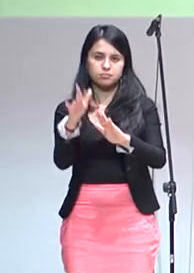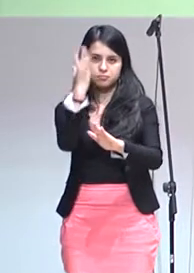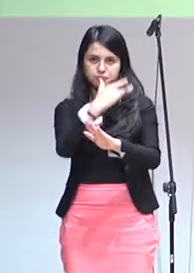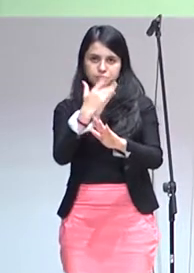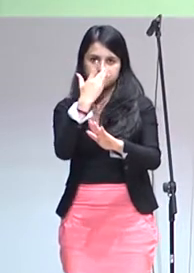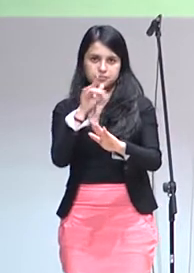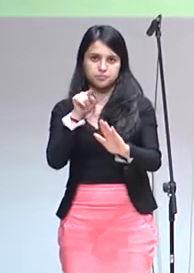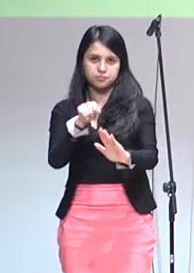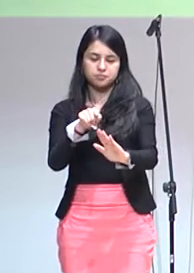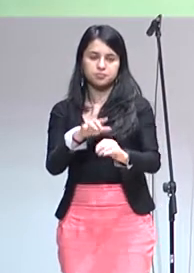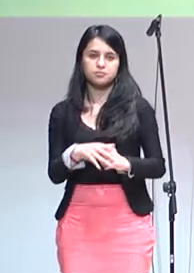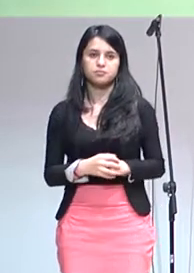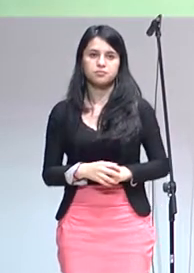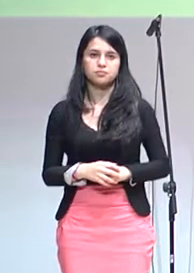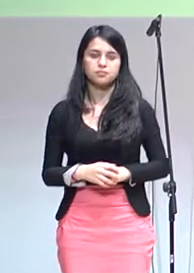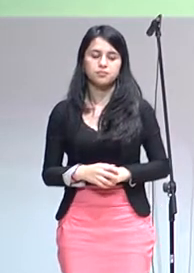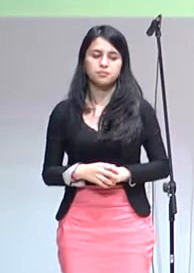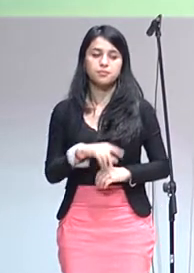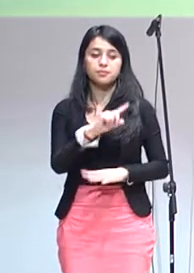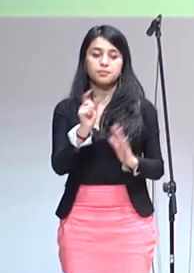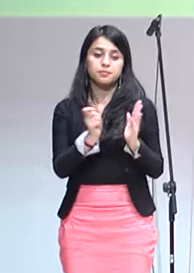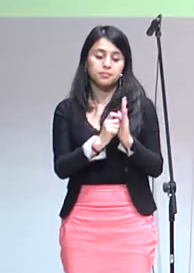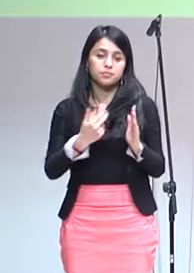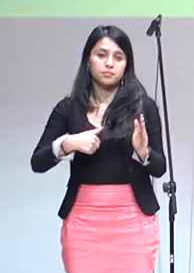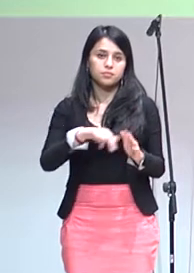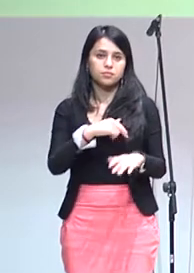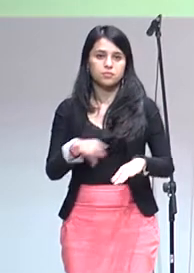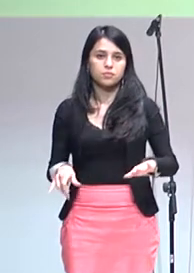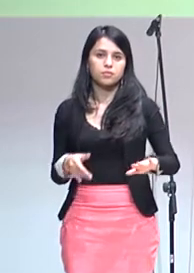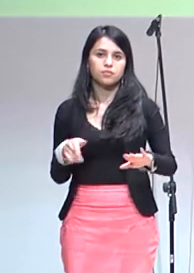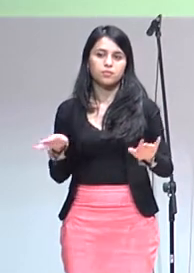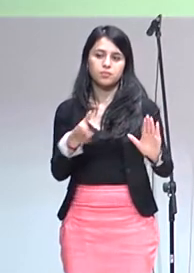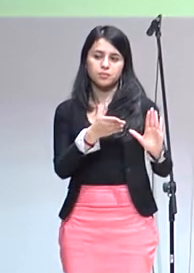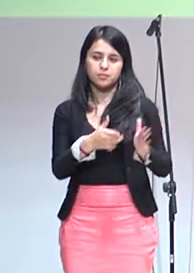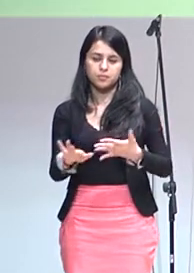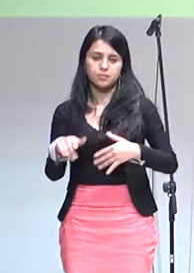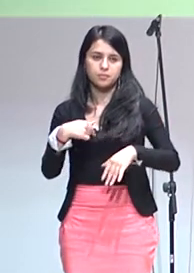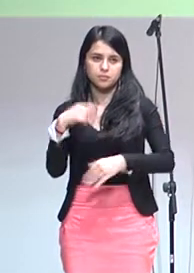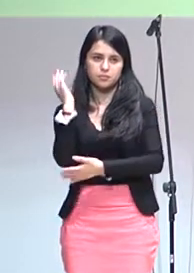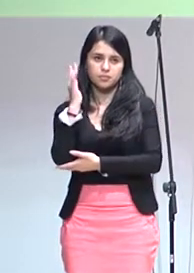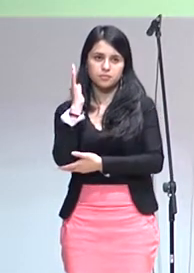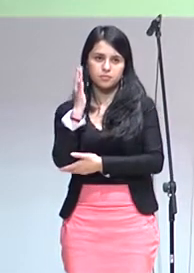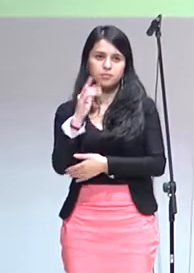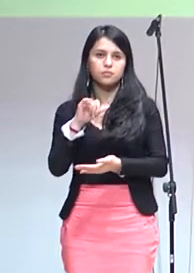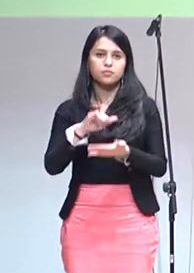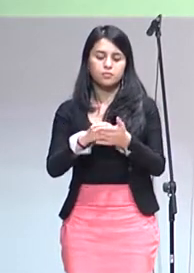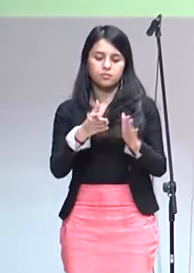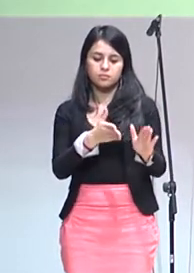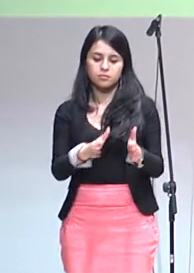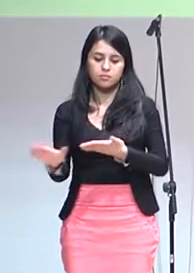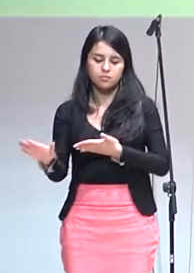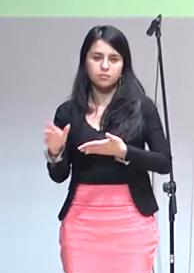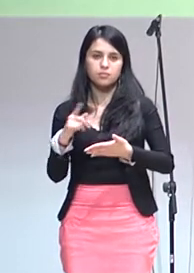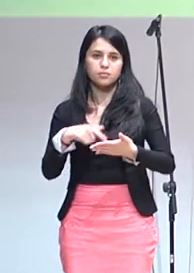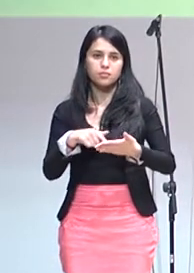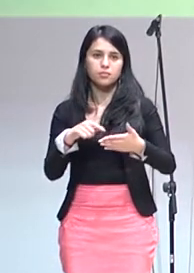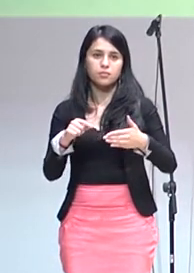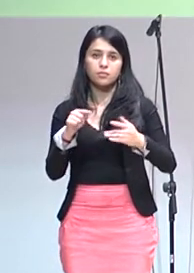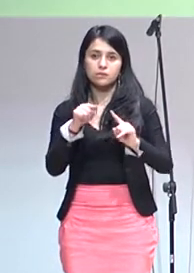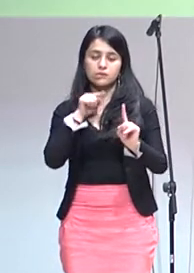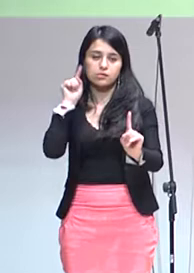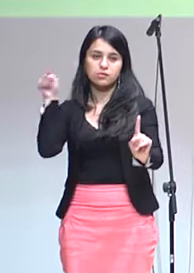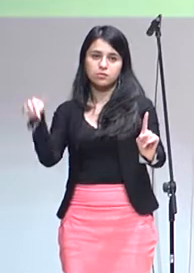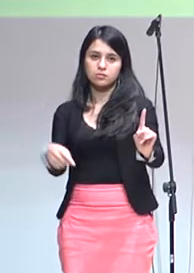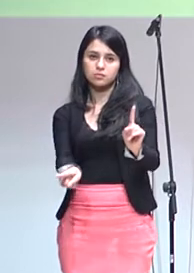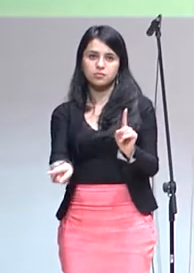afro. Pero, digamos, el plan que desarrollaba esta cátedra también era un plan totalmente desajustado, porque